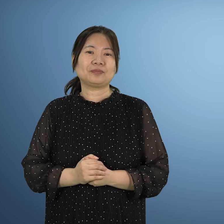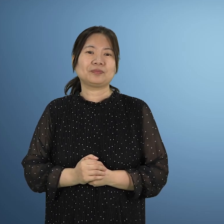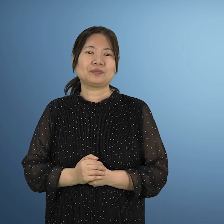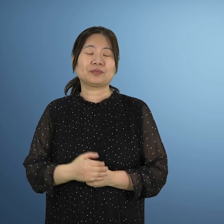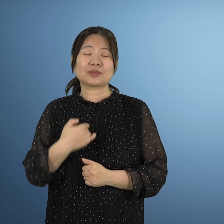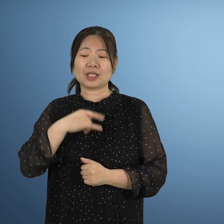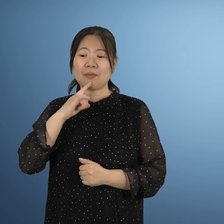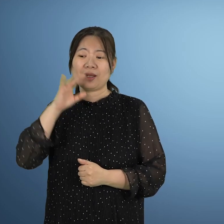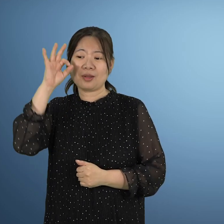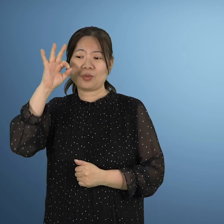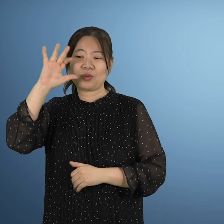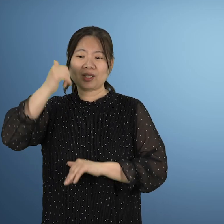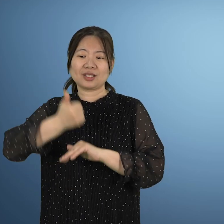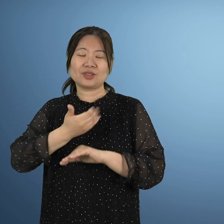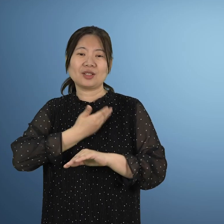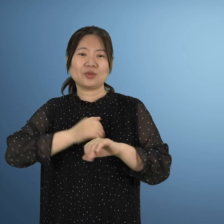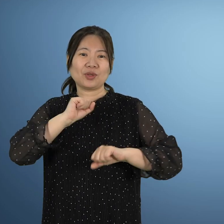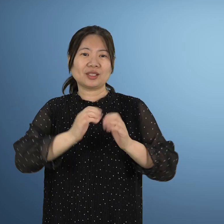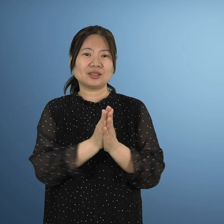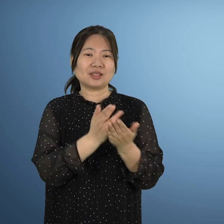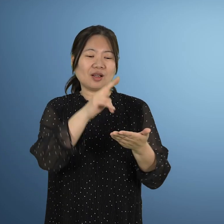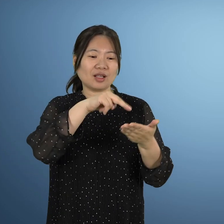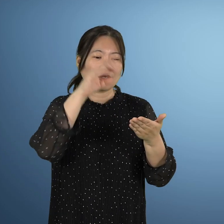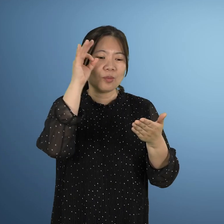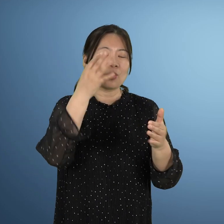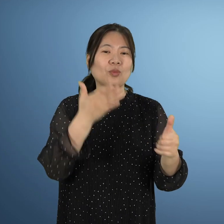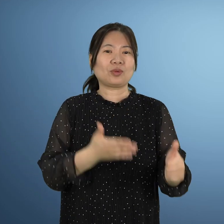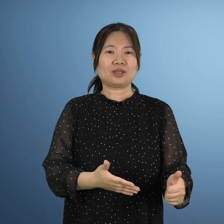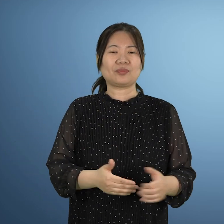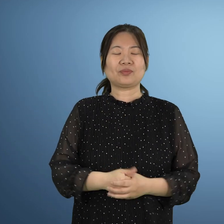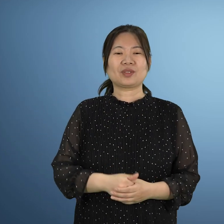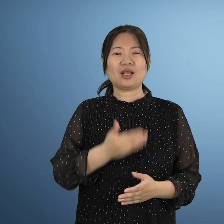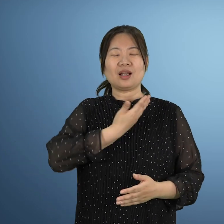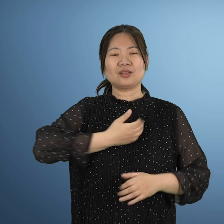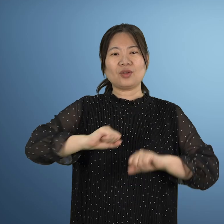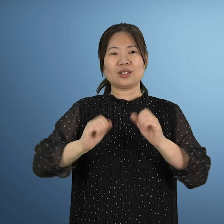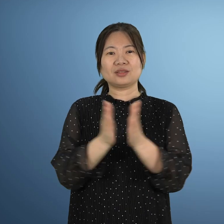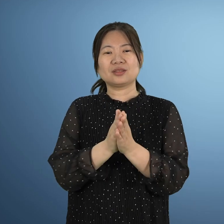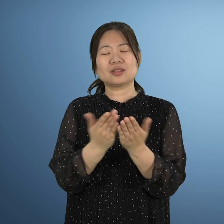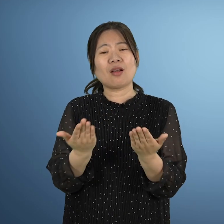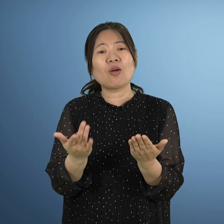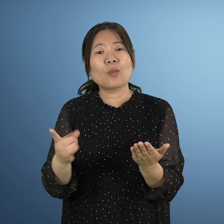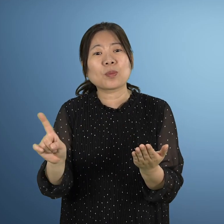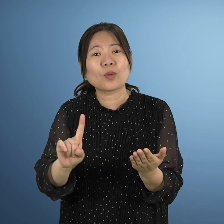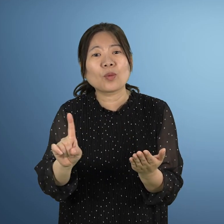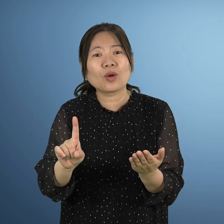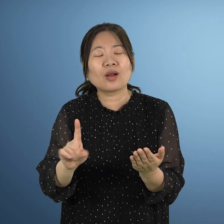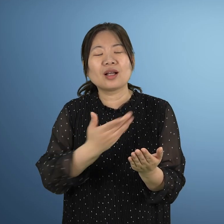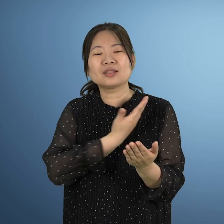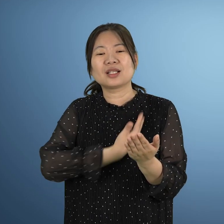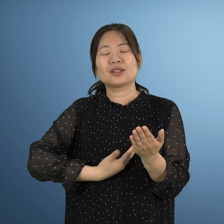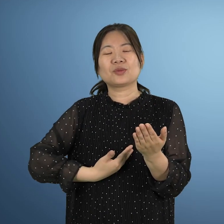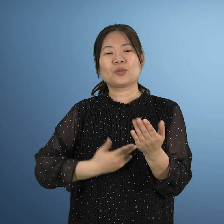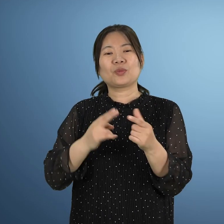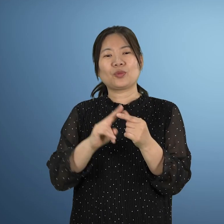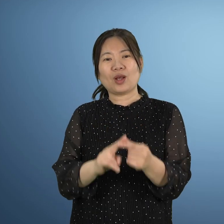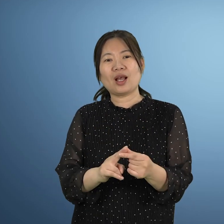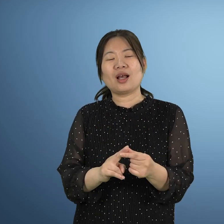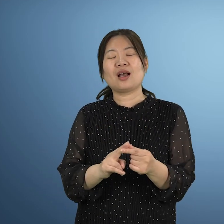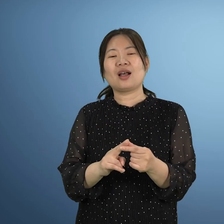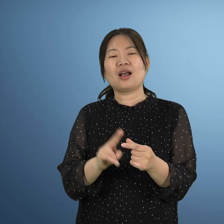제 말을 듣고 나중에 사도행전을 읽어보세요. 사도행전은 어디에도 사도들과